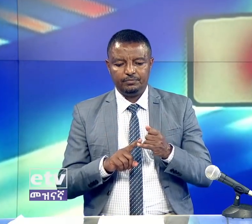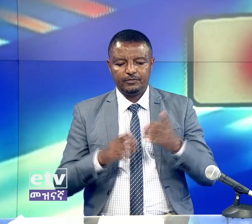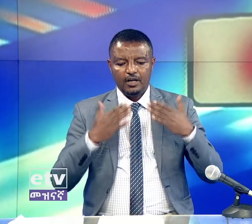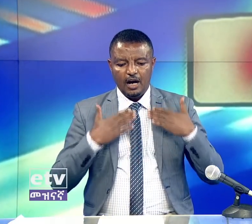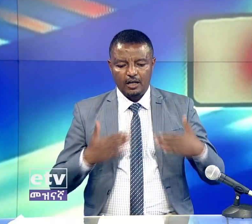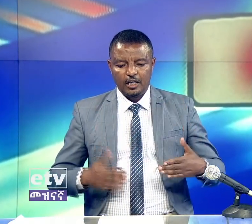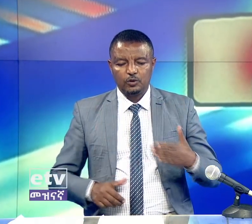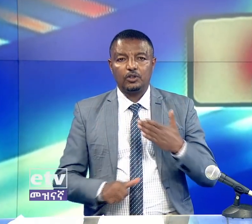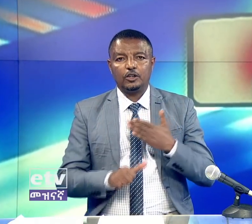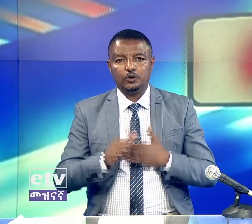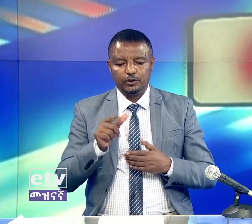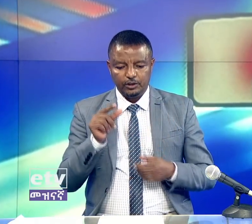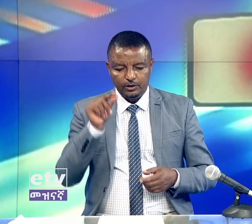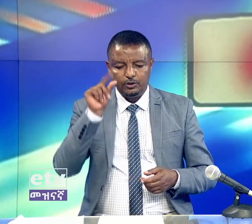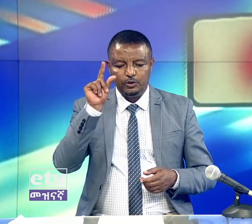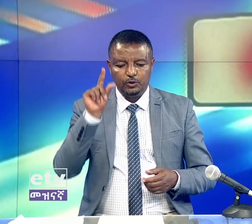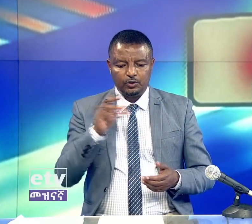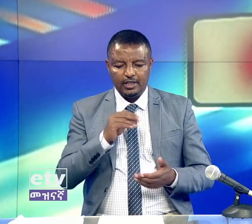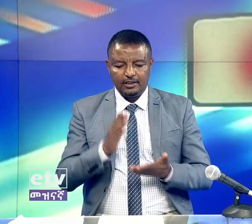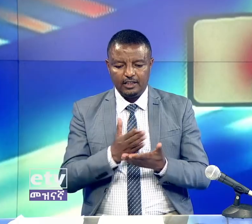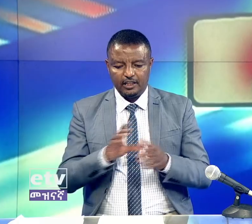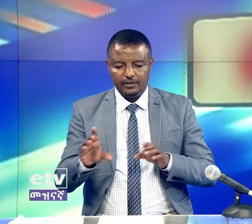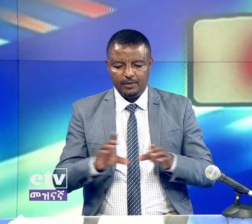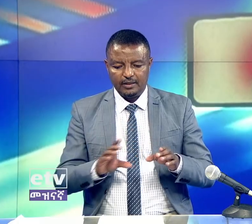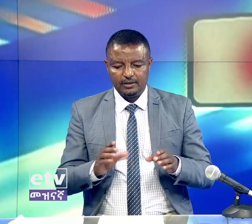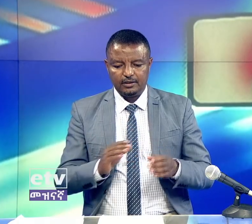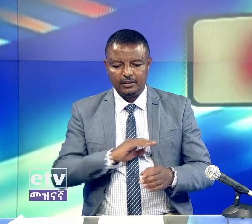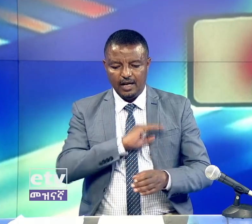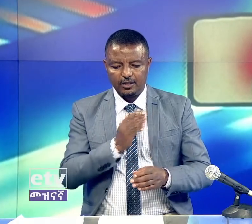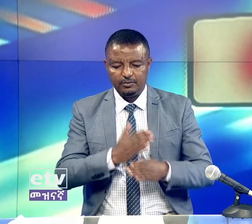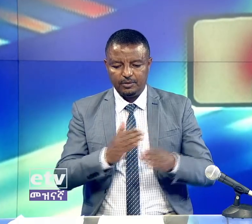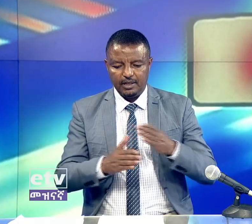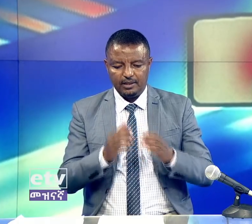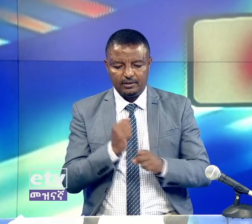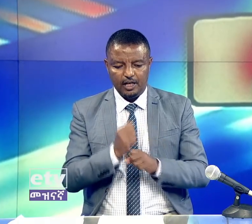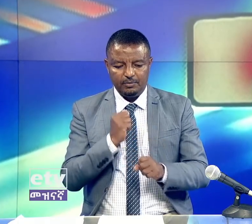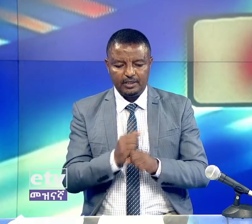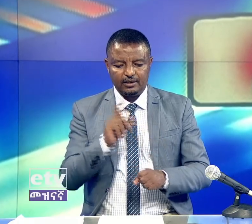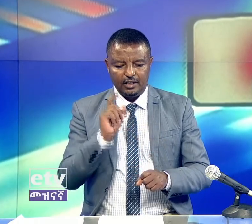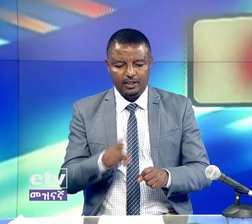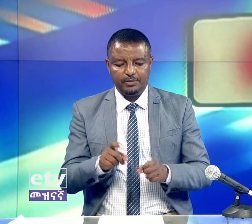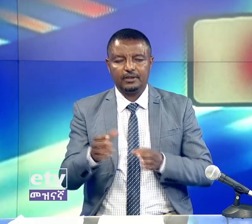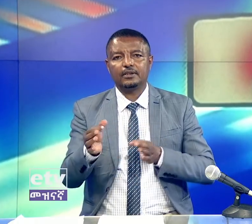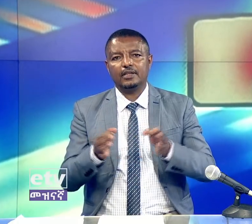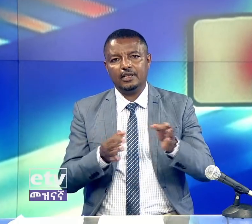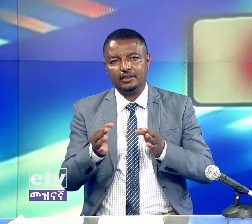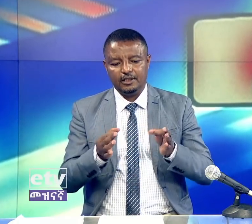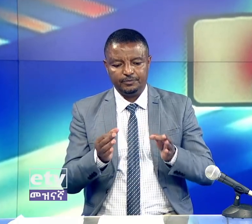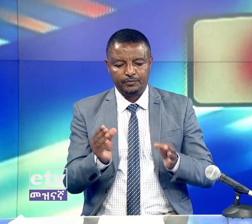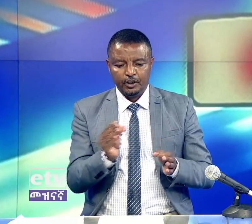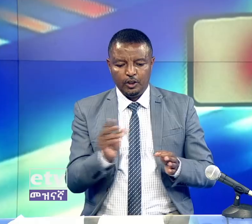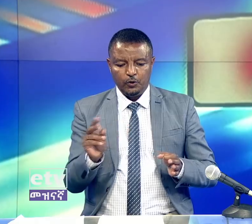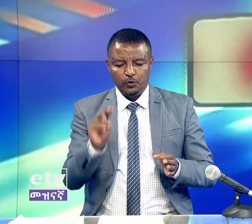በመጨረሻም አካል ጉዳተኞችን ንቁና ተሳታፊ ለማድረግ የአቅም ግንባታ ስራ መስራት እንዳለበት